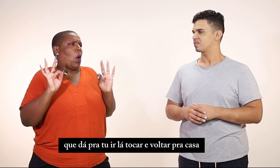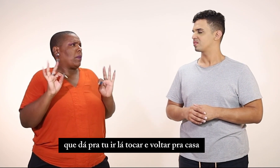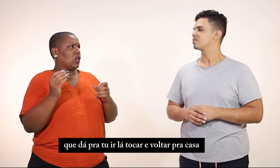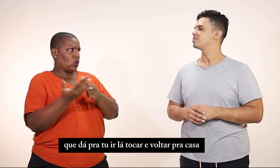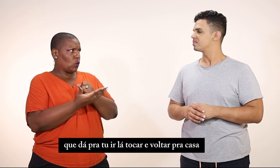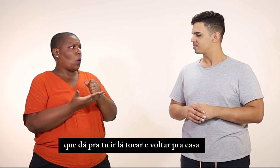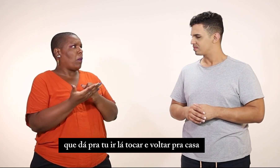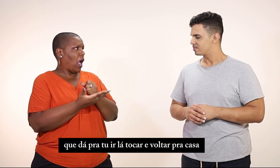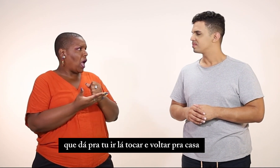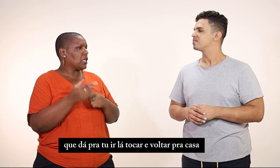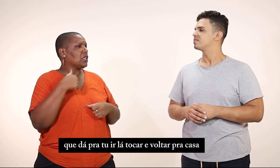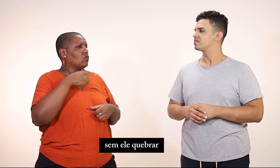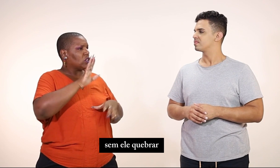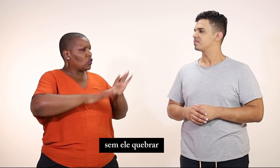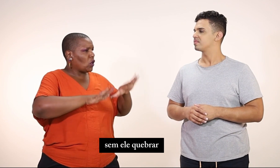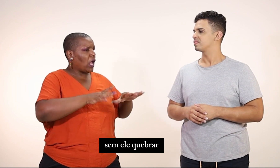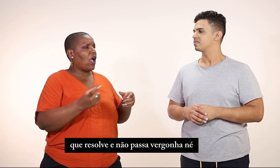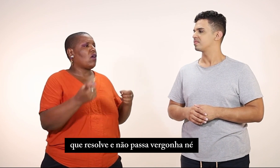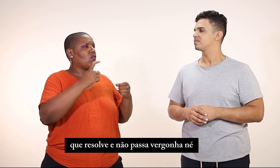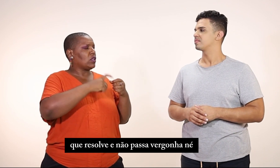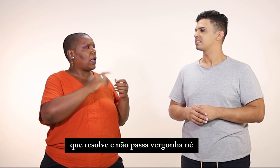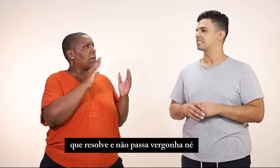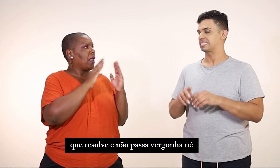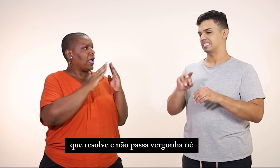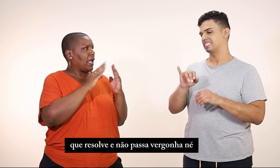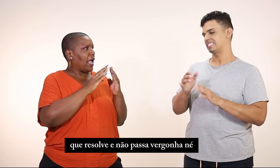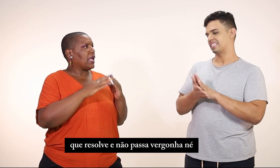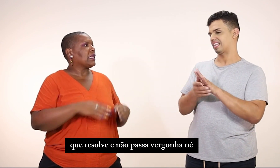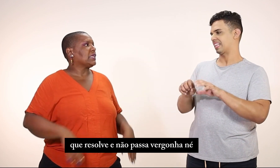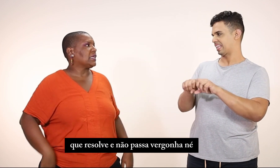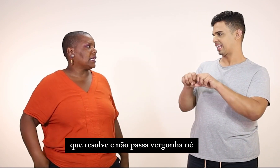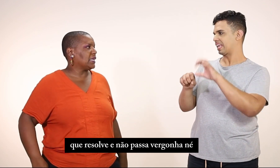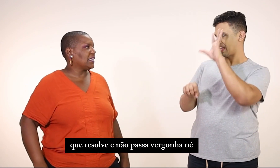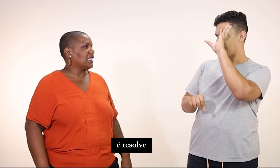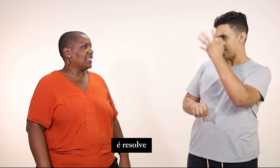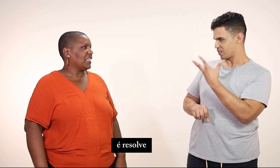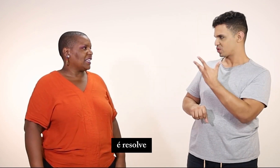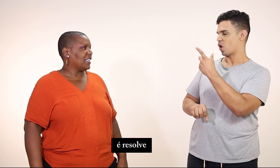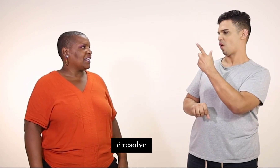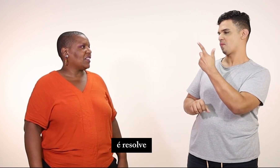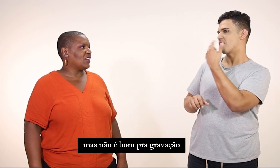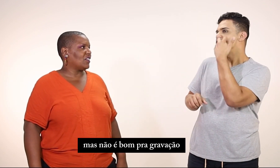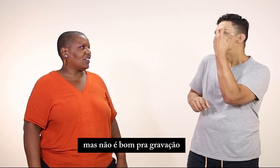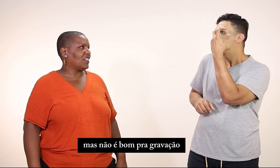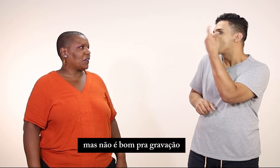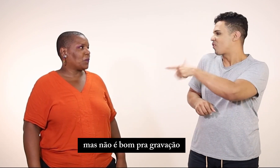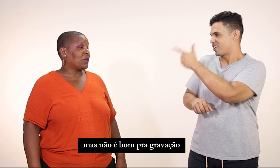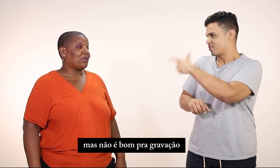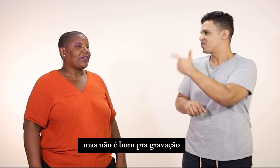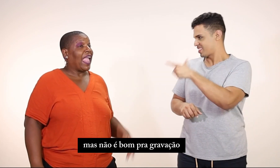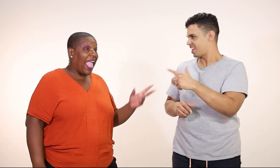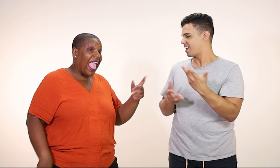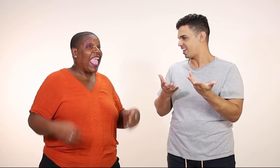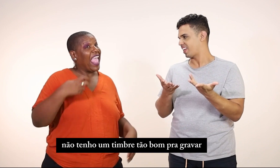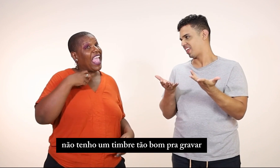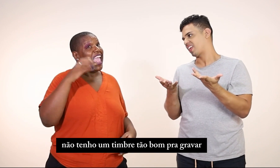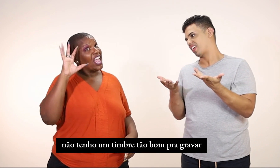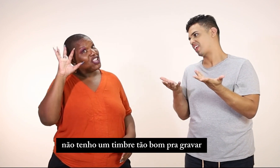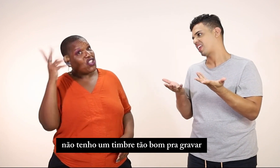lá, tocar e voltar pra casa sem ele quebrar. Aquele que resolve e não passa vergonha, né? Resolve, mas não é bom pra gravação. Não tem um timbre tão bom